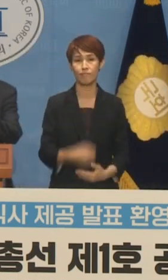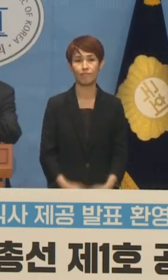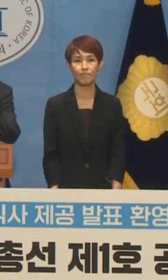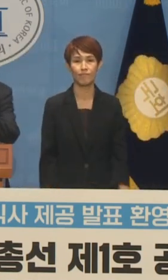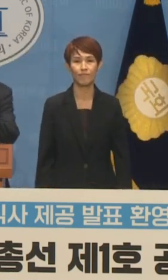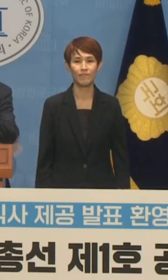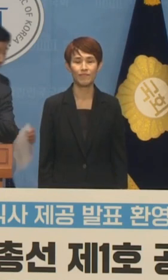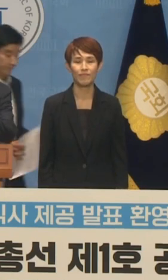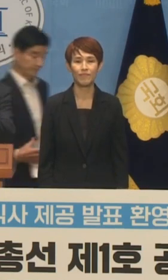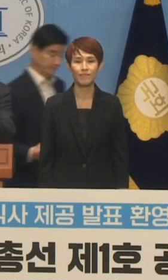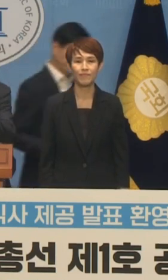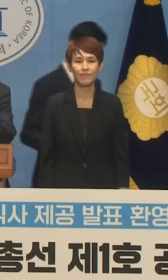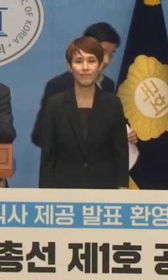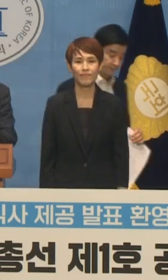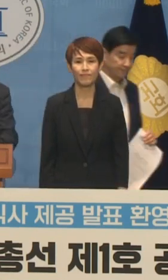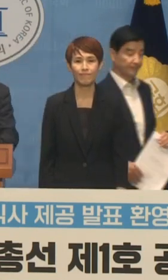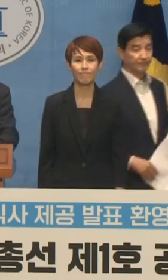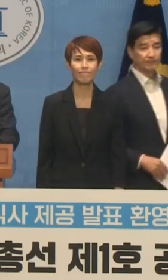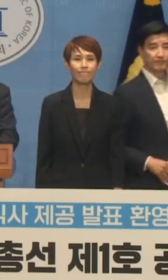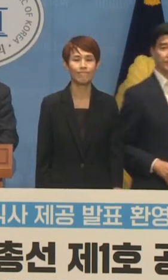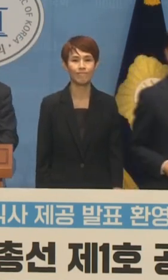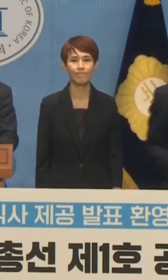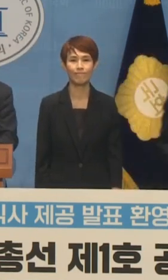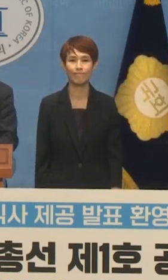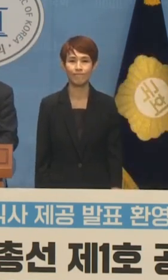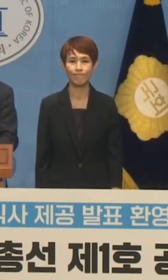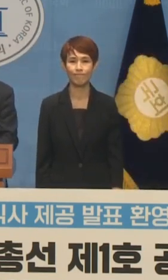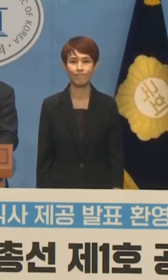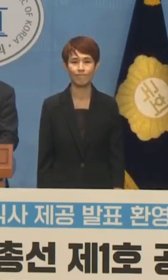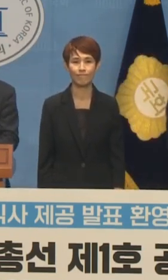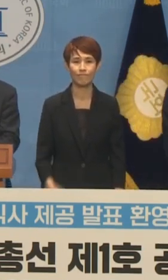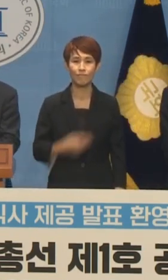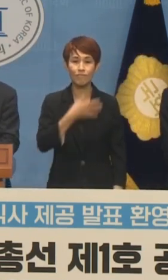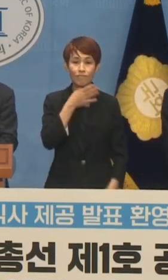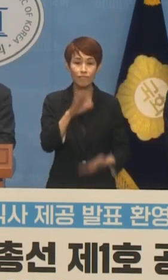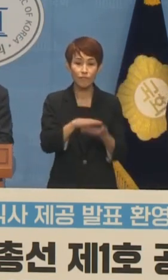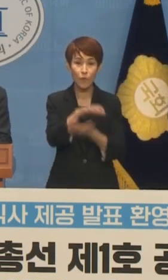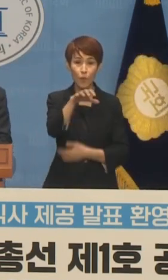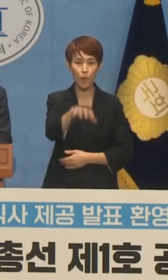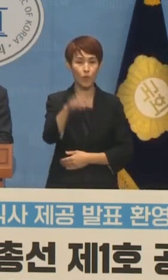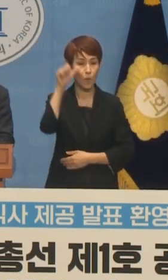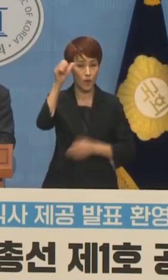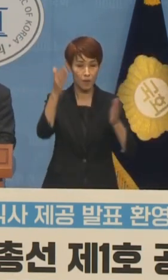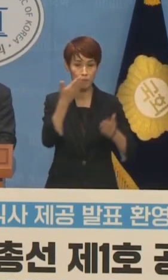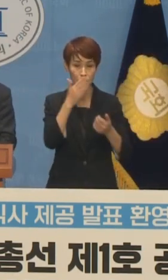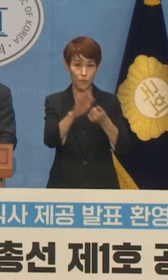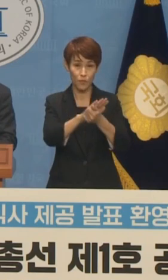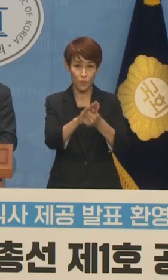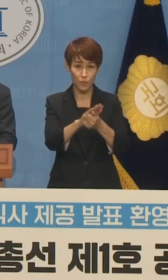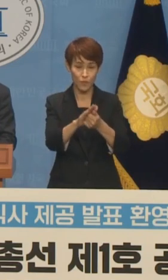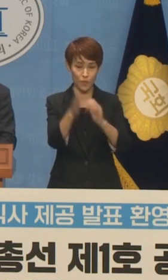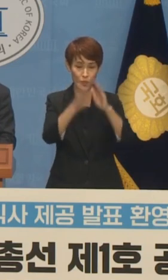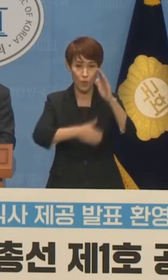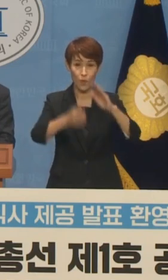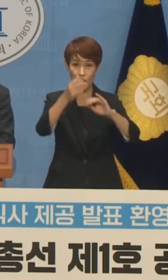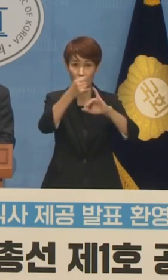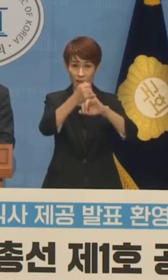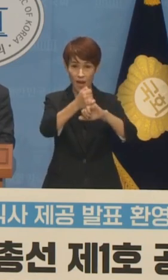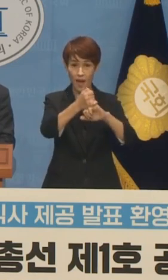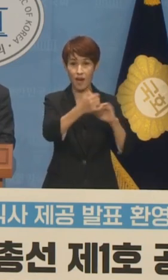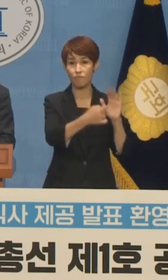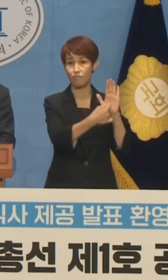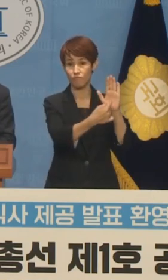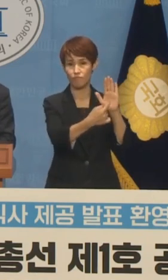네, 제가 부연 설명 하나 좀 드리겠습니다. 경로당 주 5일 식사 제공 공약을 저희가 내세우고